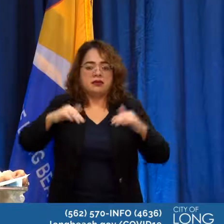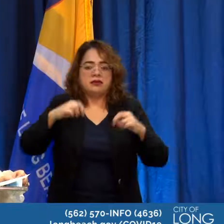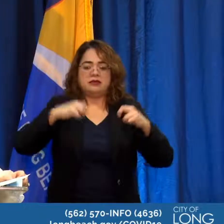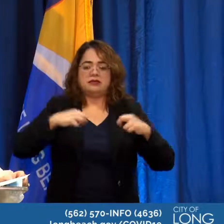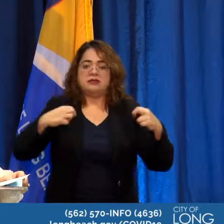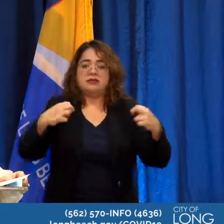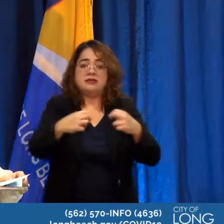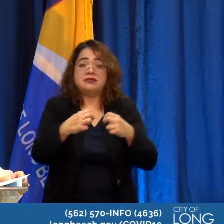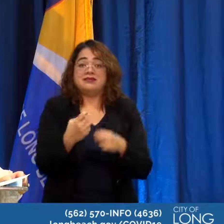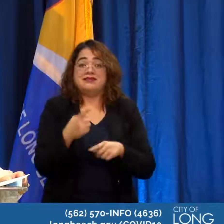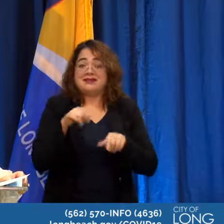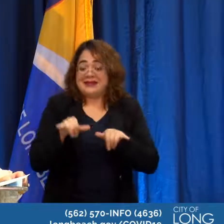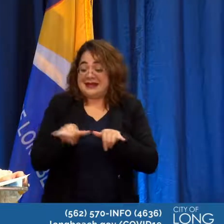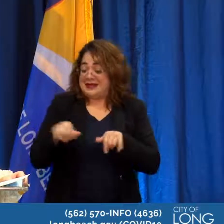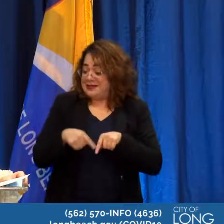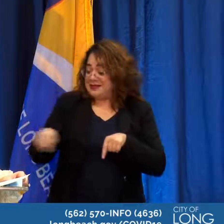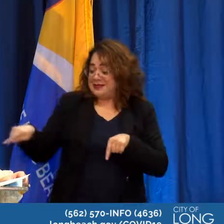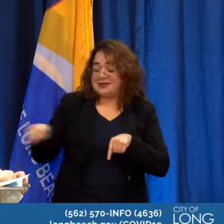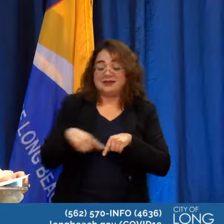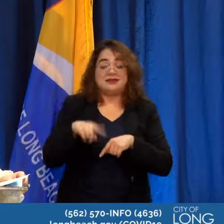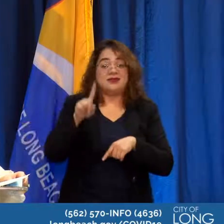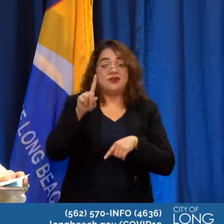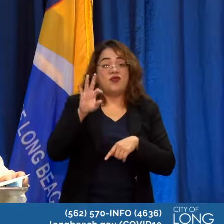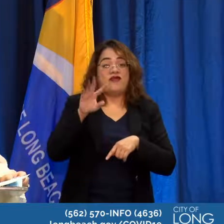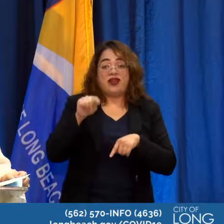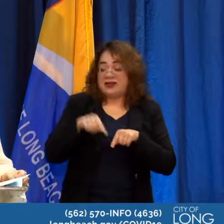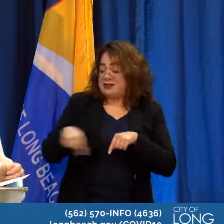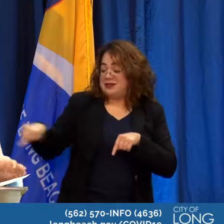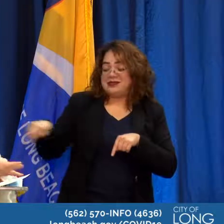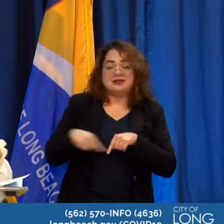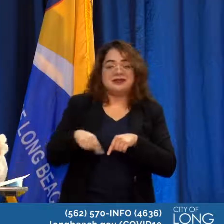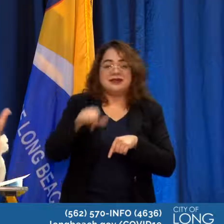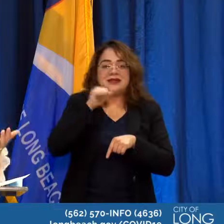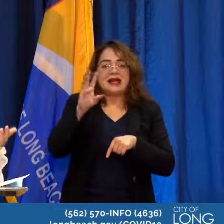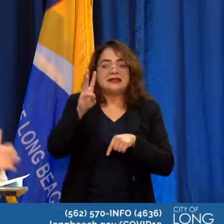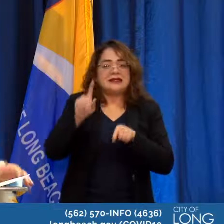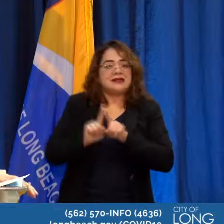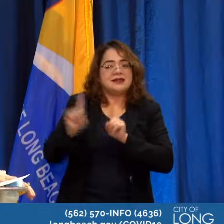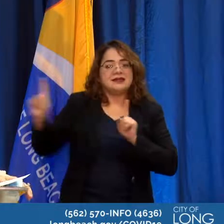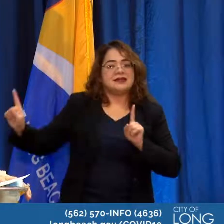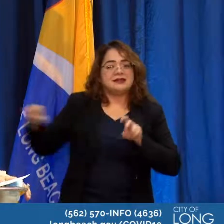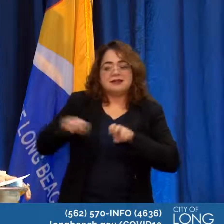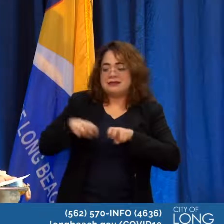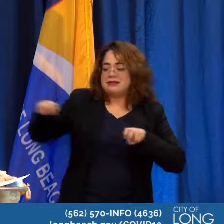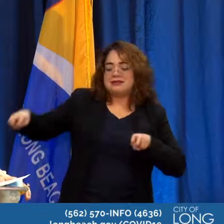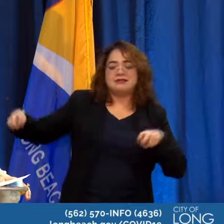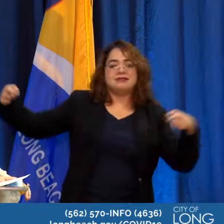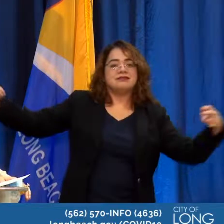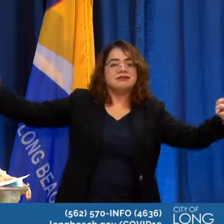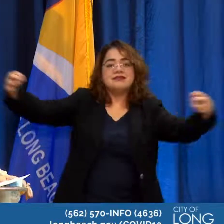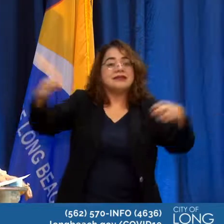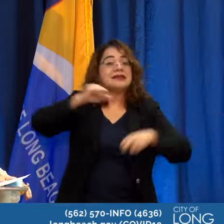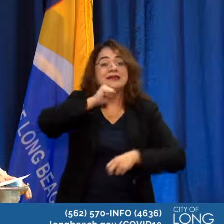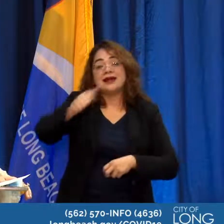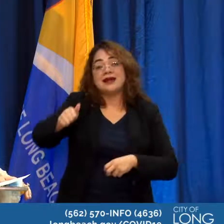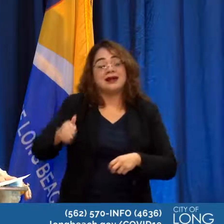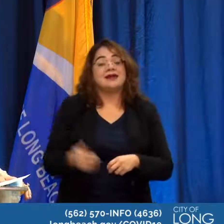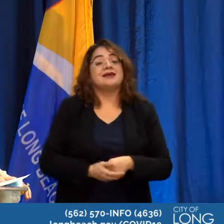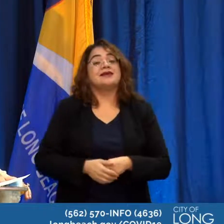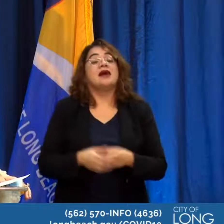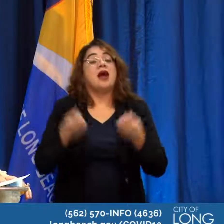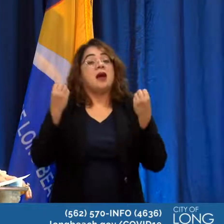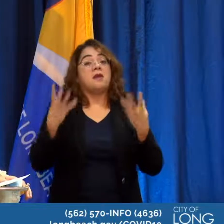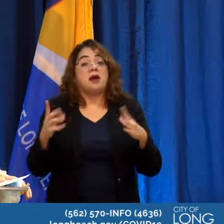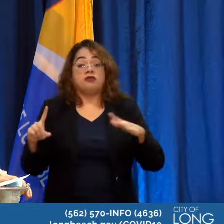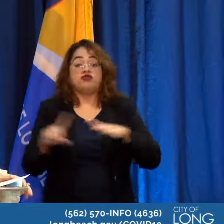sabemos que el 50% de las personas que están contagiando a otras personas no tienen